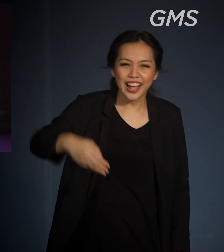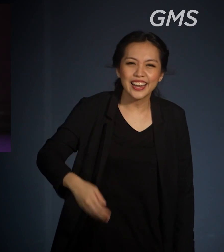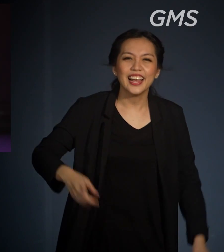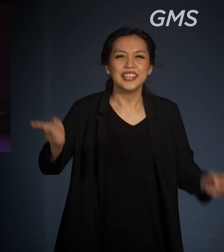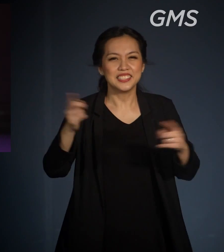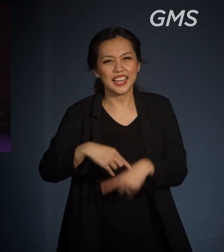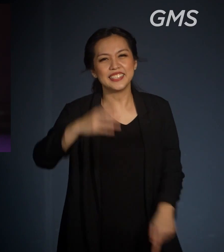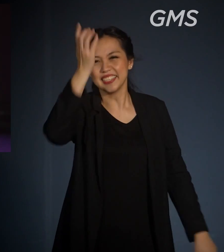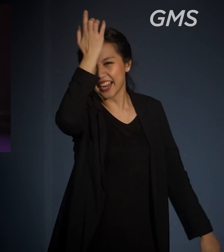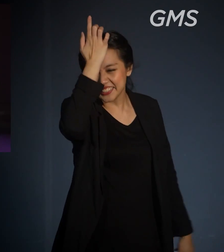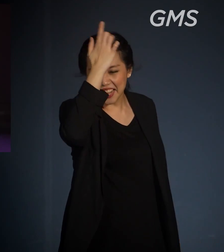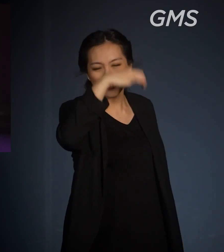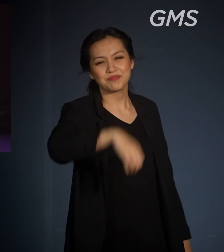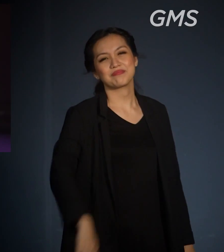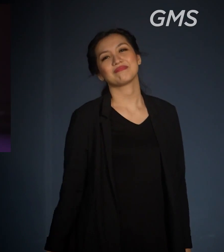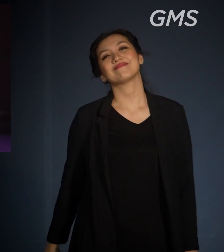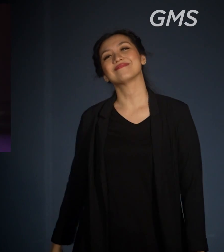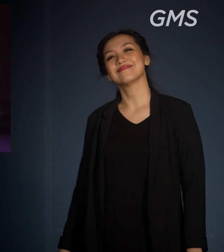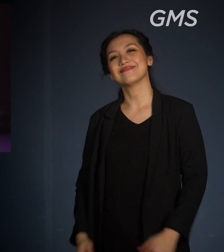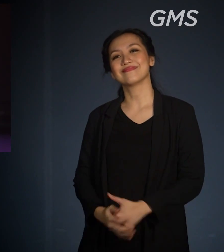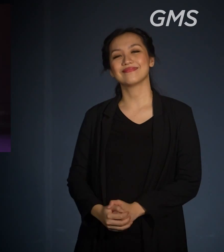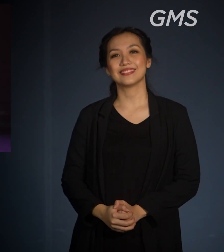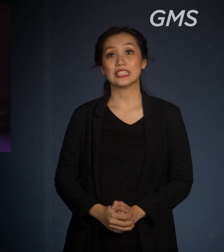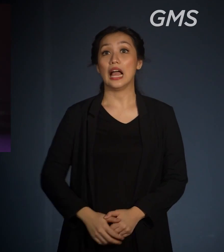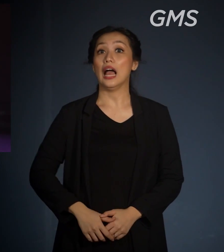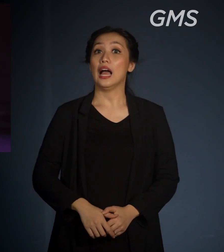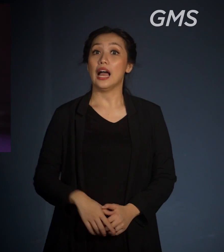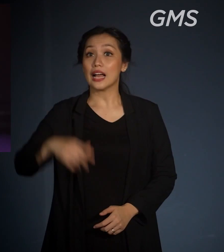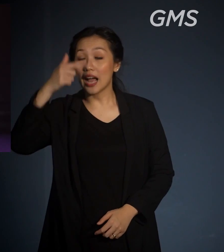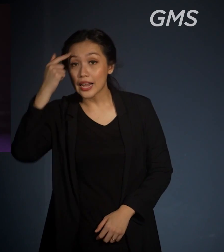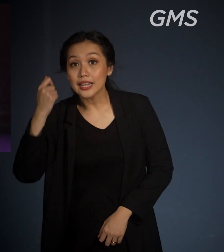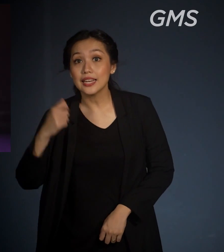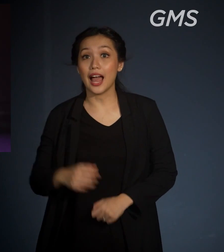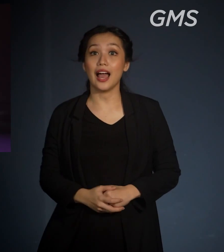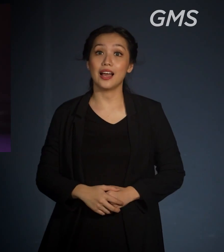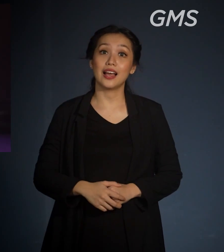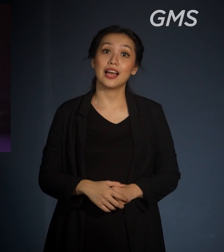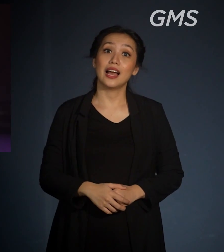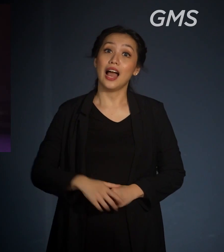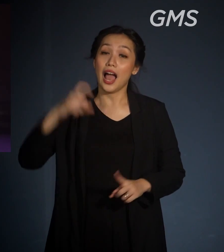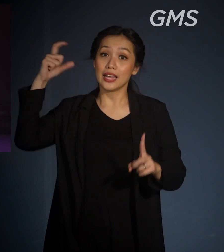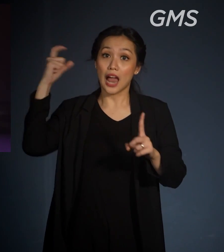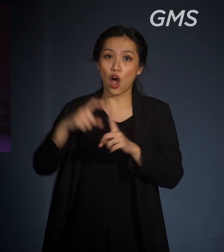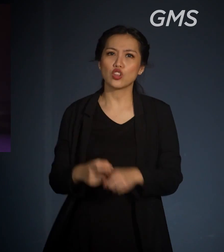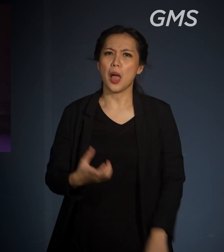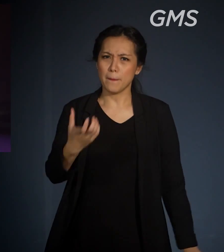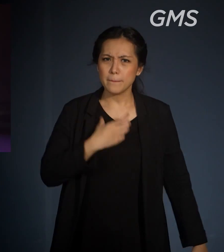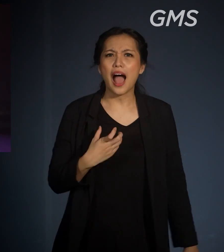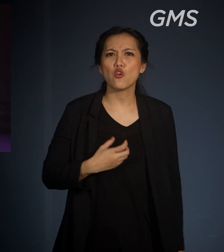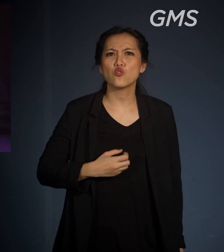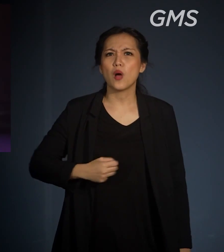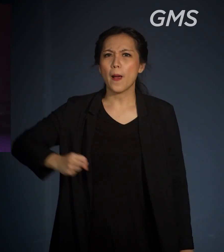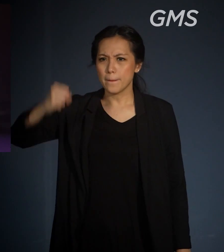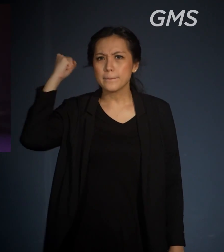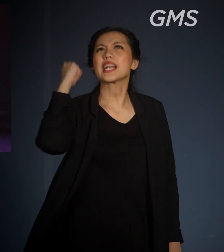pernah dipromosi jadi raja. Justru gara-gara, saudara, dia itu berani terima